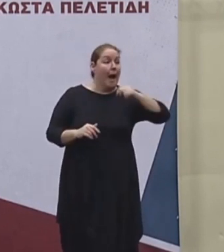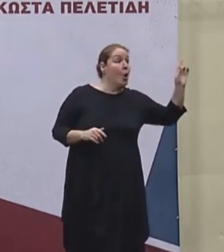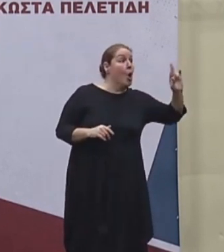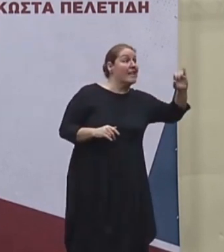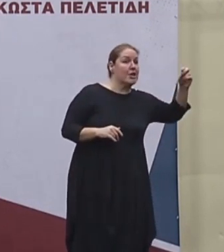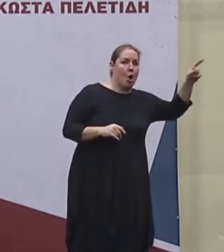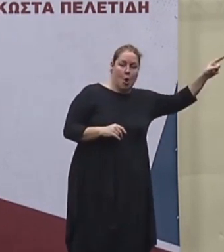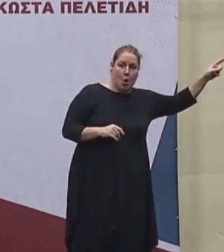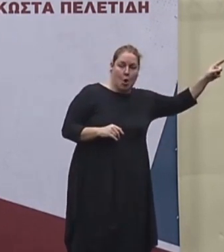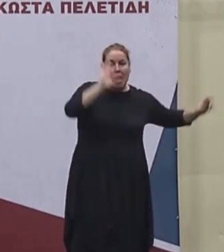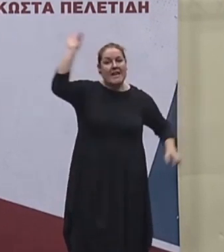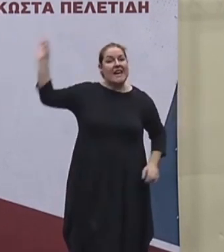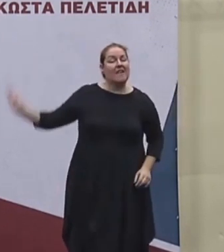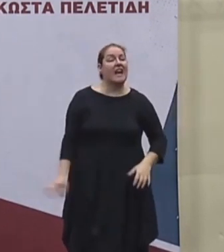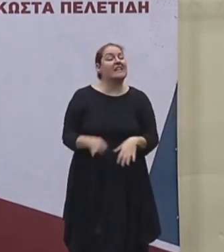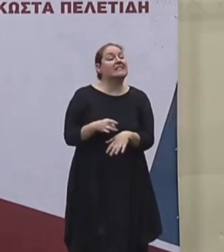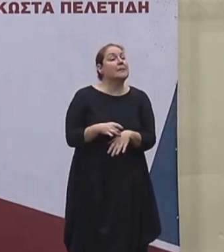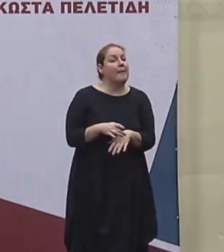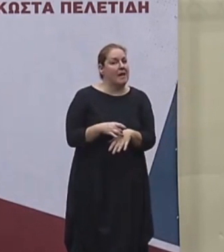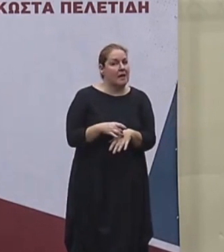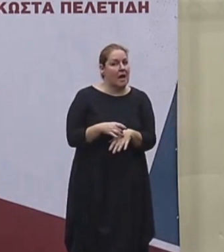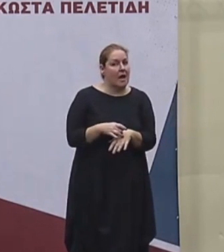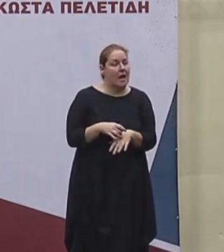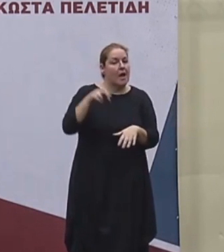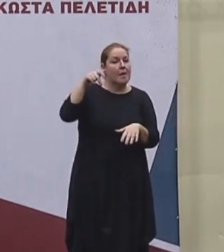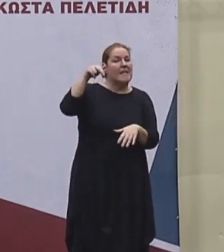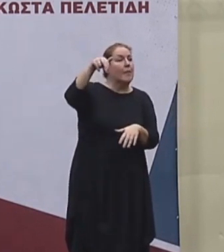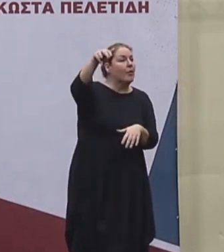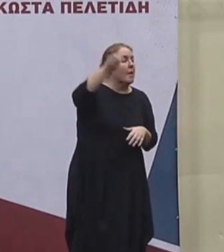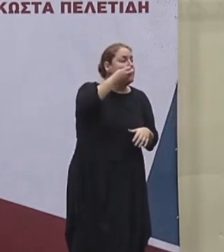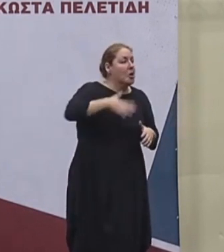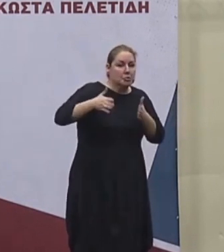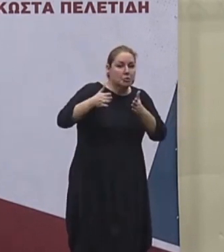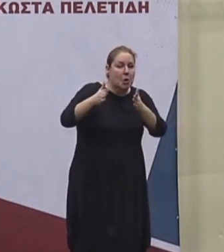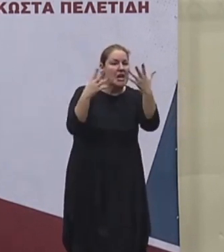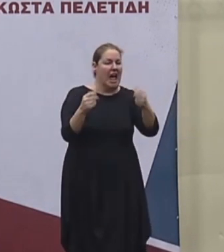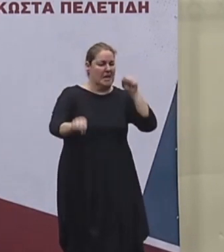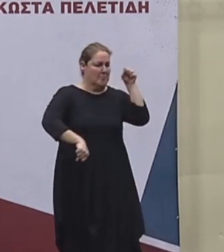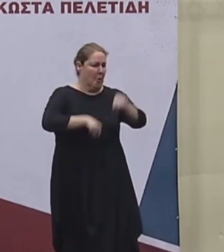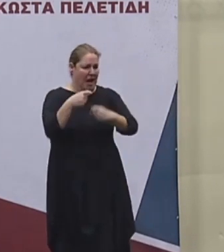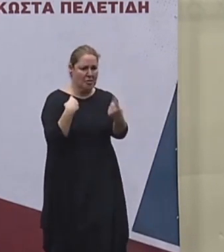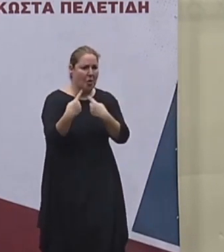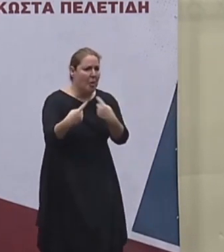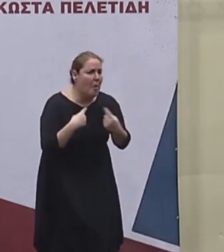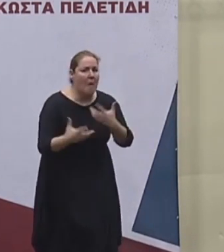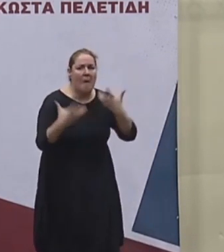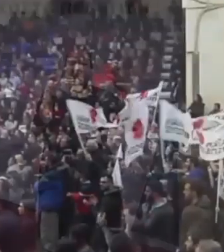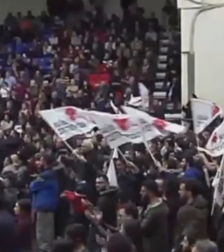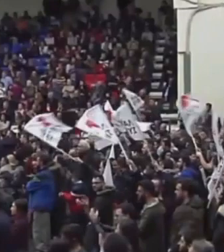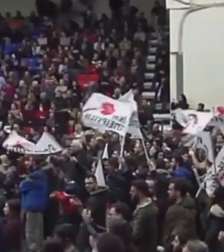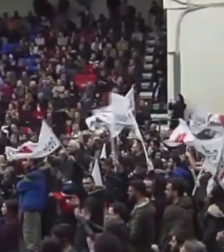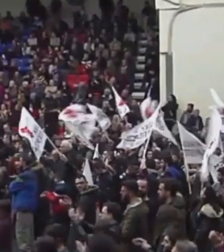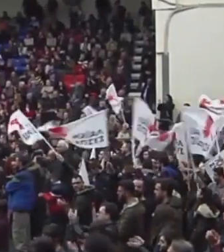Ρίο και να έρχεσαι στην Πάτρα και να είσαι πάνω σε αυτή τη ζώνη. Να έχει ποδηλατόδρομο,